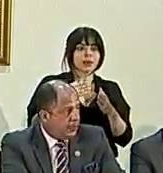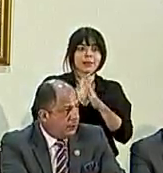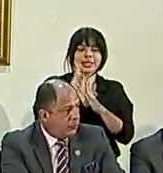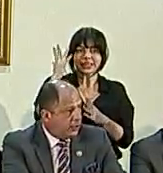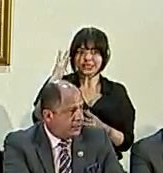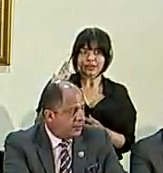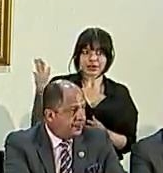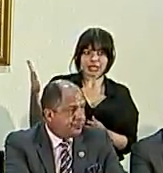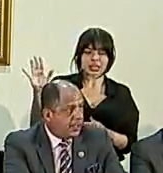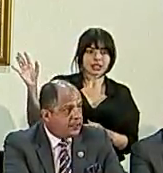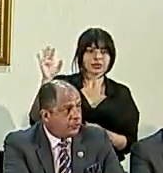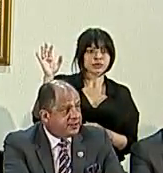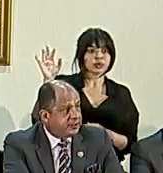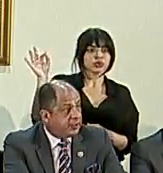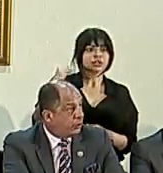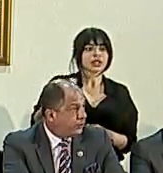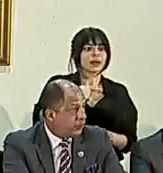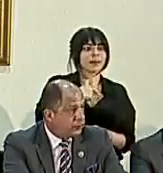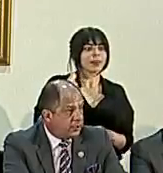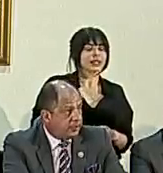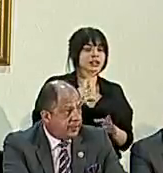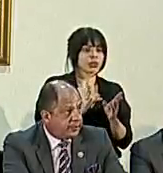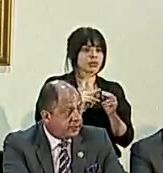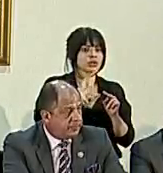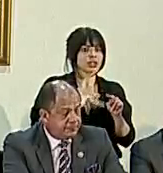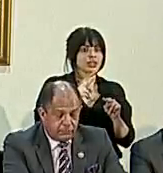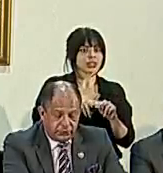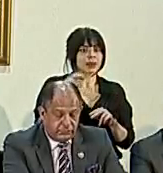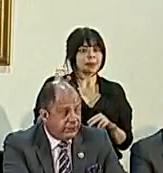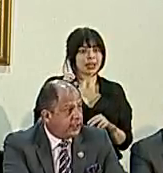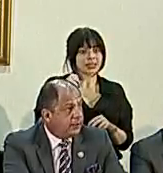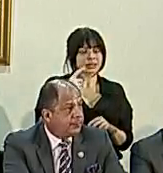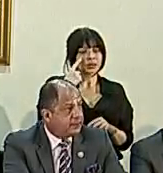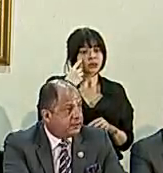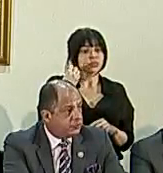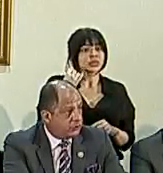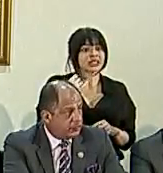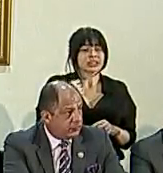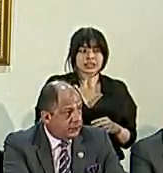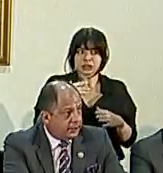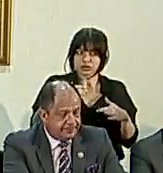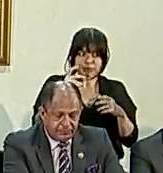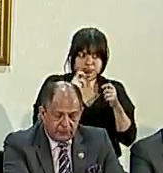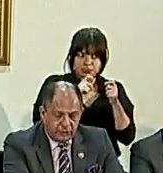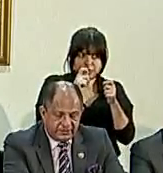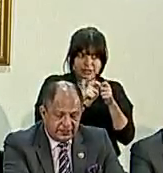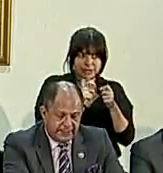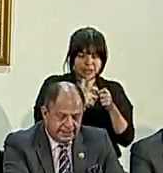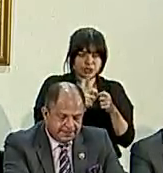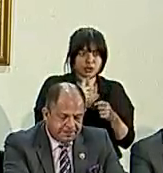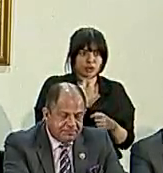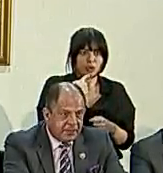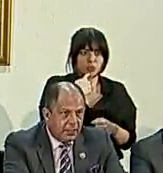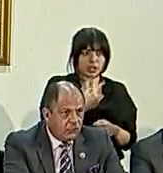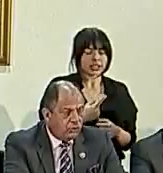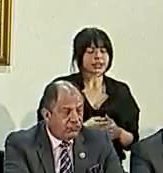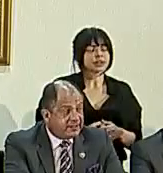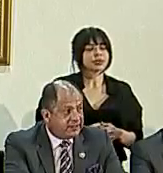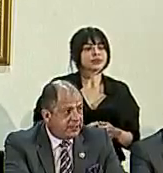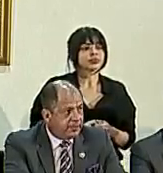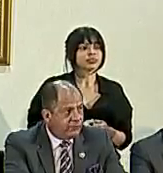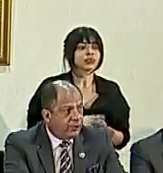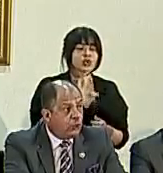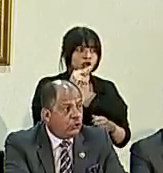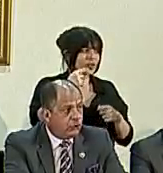que localice al señor presidente de la Comisión Nacional de Emergencia, por si yo fuera impreciso en lo que voy a señalar. No